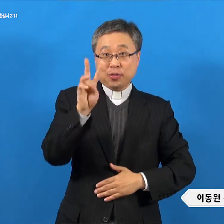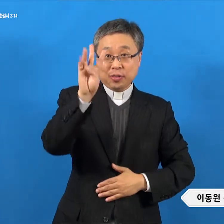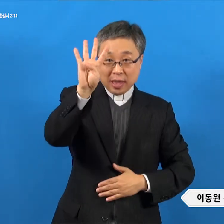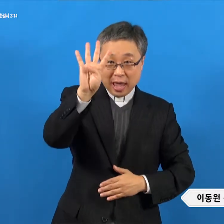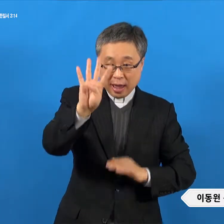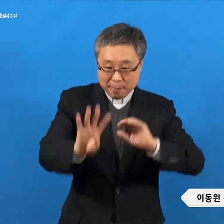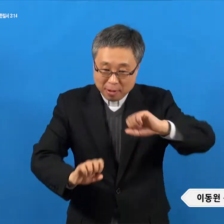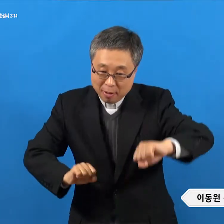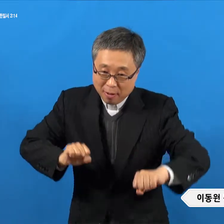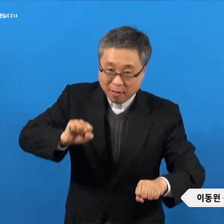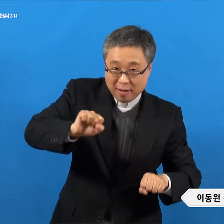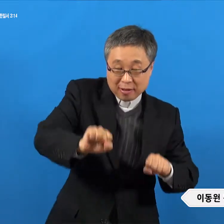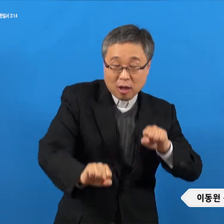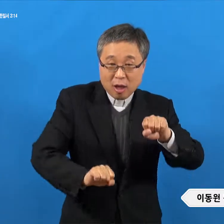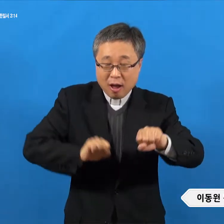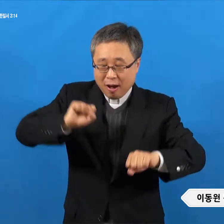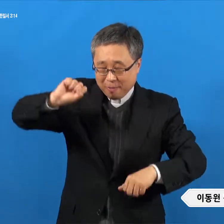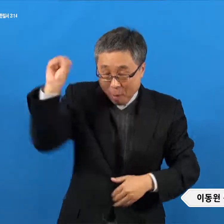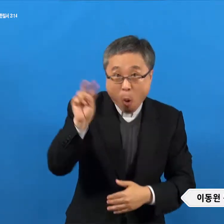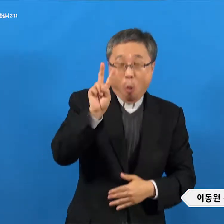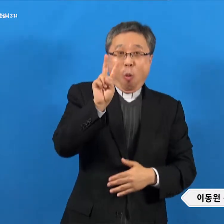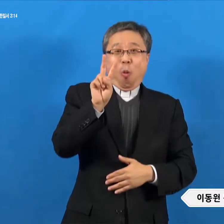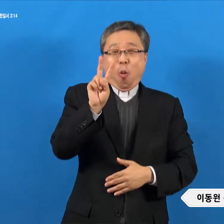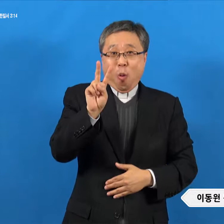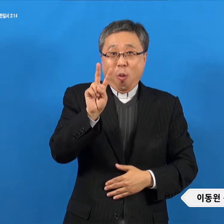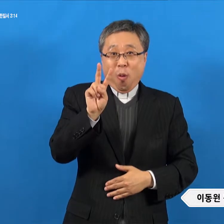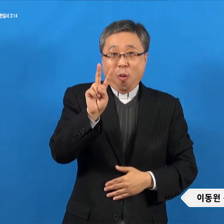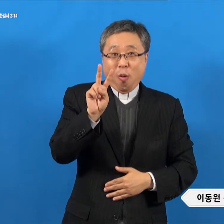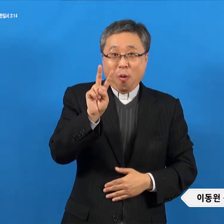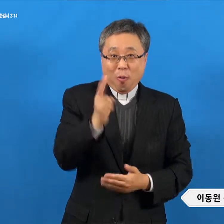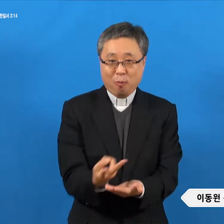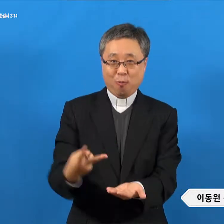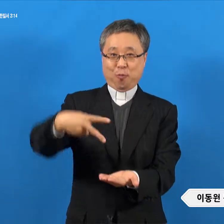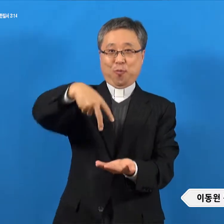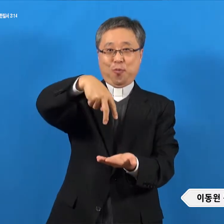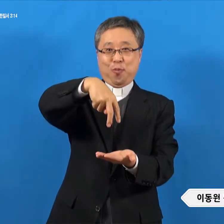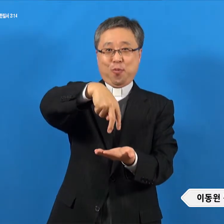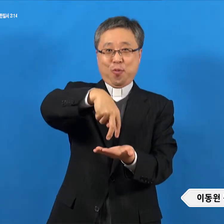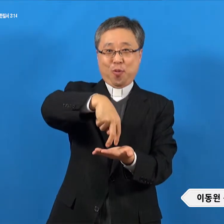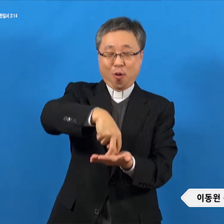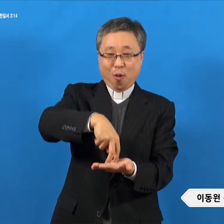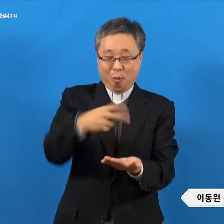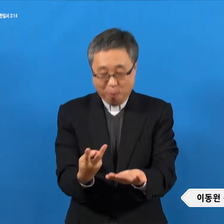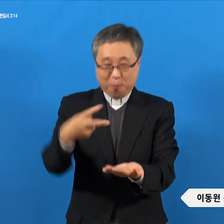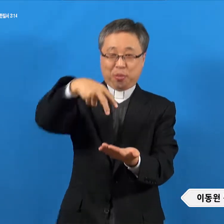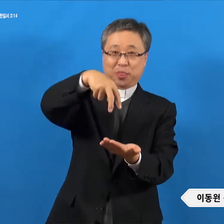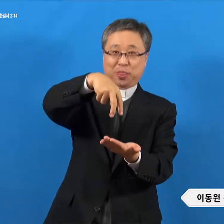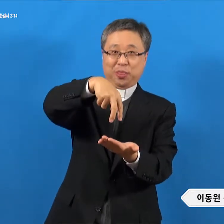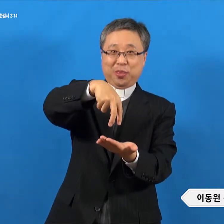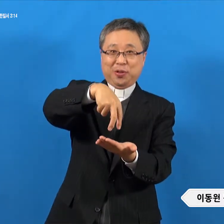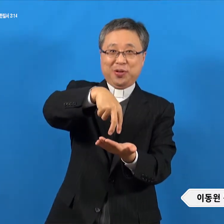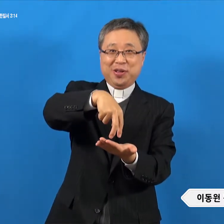4발로 기다가 갑자기 그냥 일어서는 벌떡 일어서는